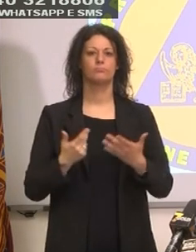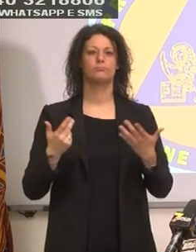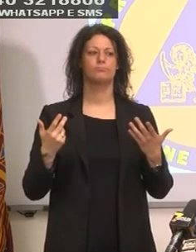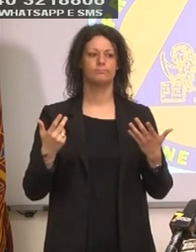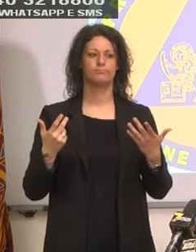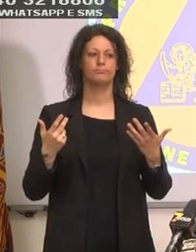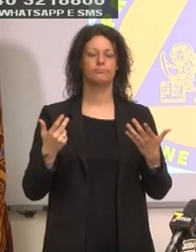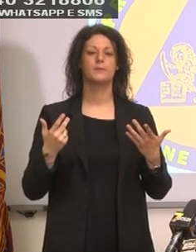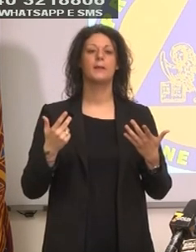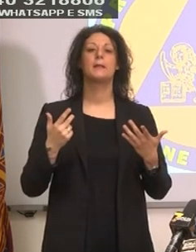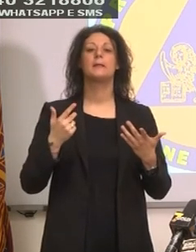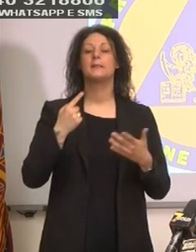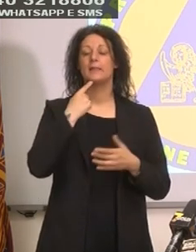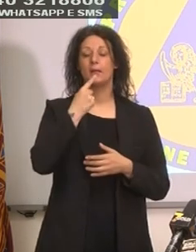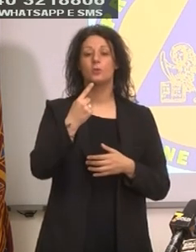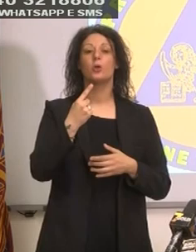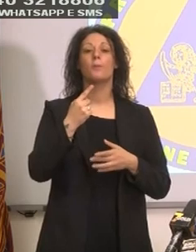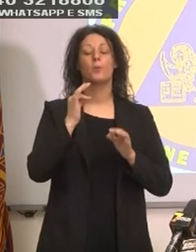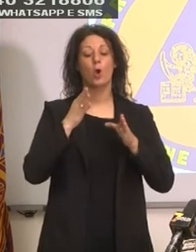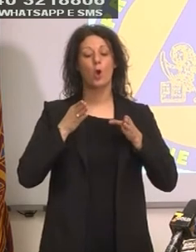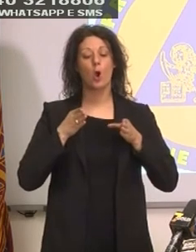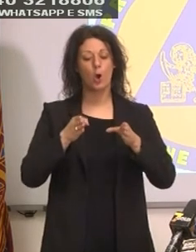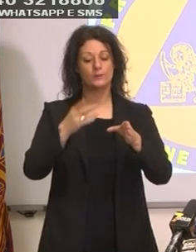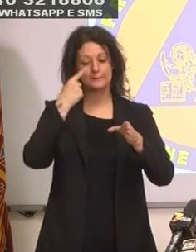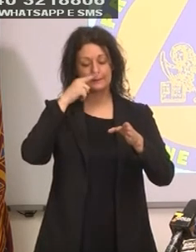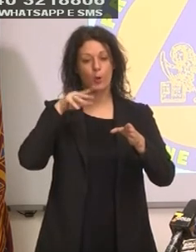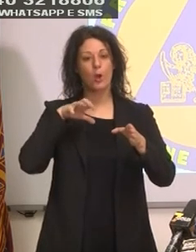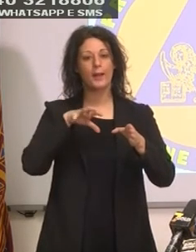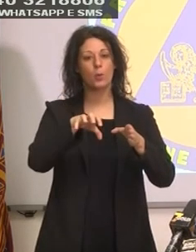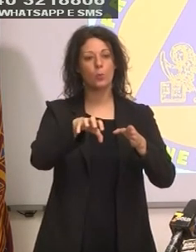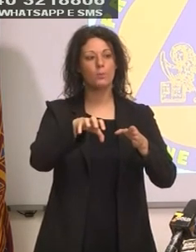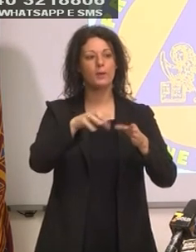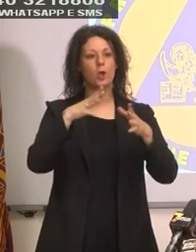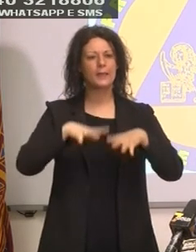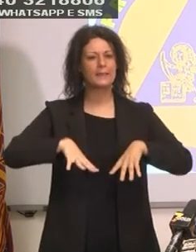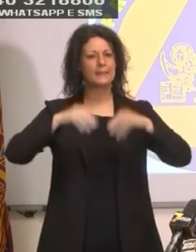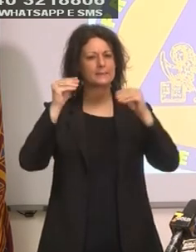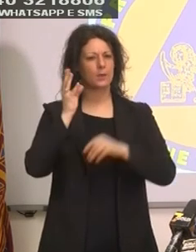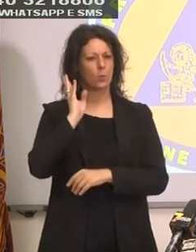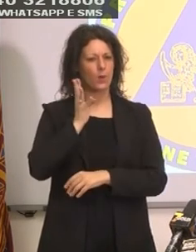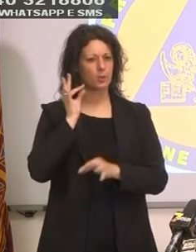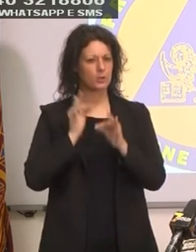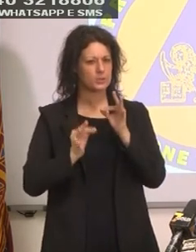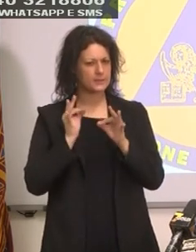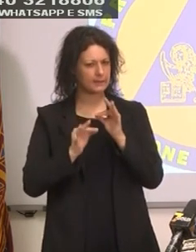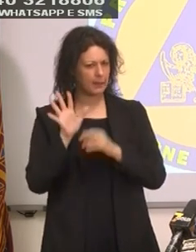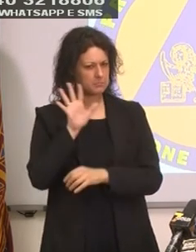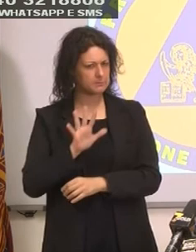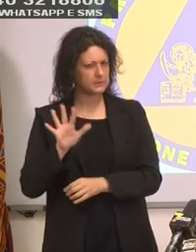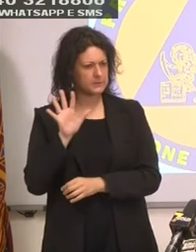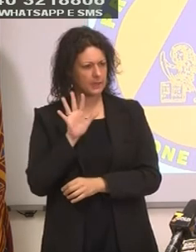i corsi di recupero il 14 settembre, se non vado errato.